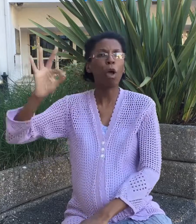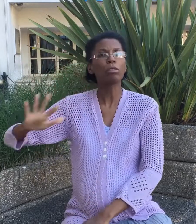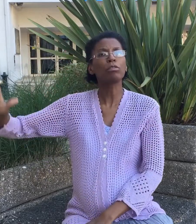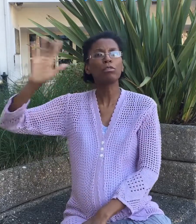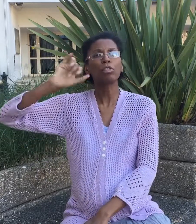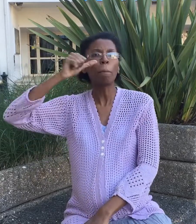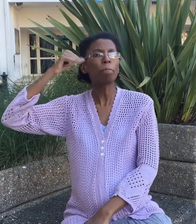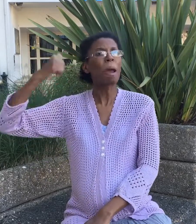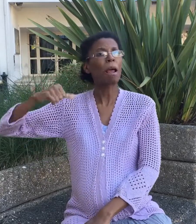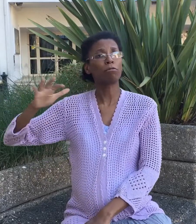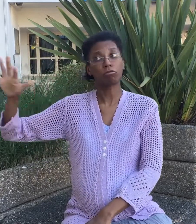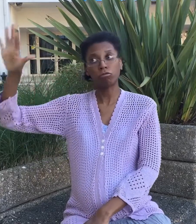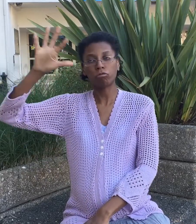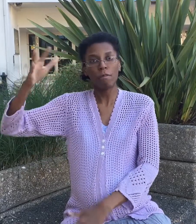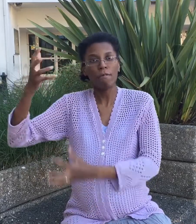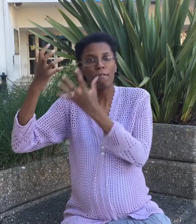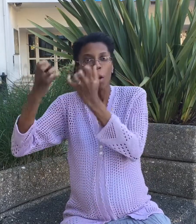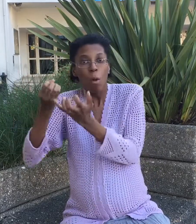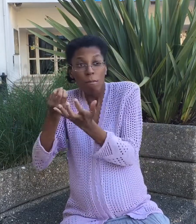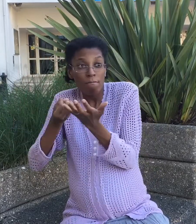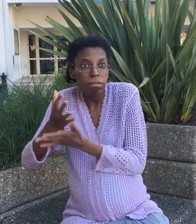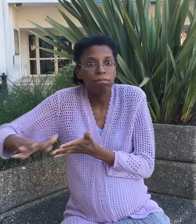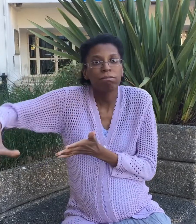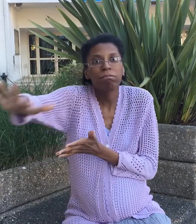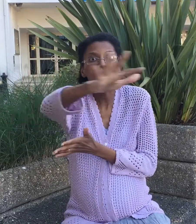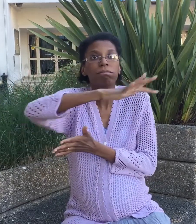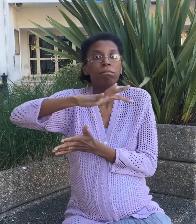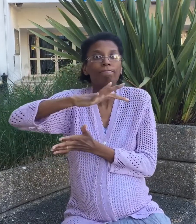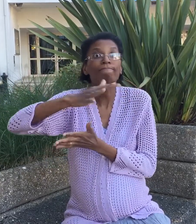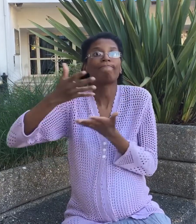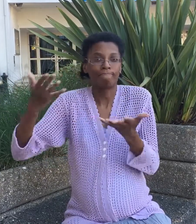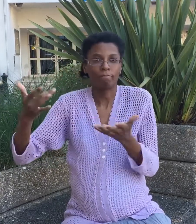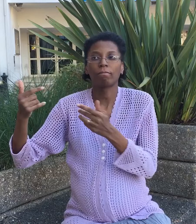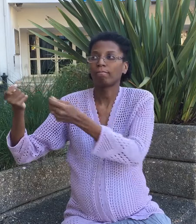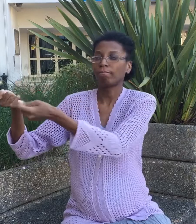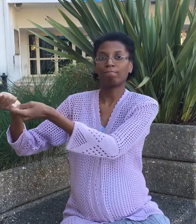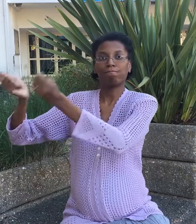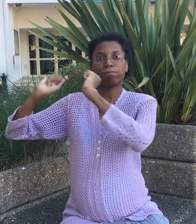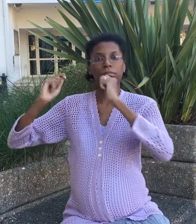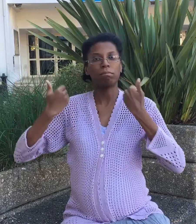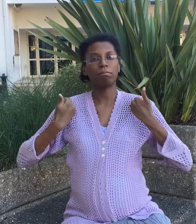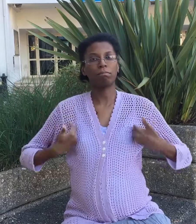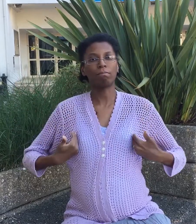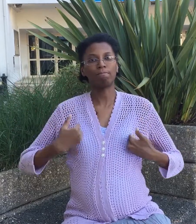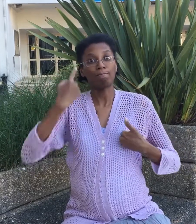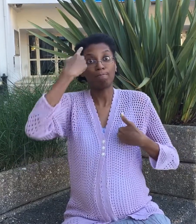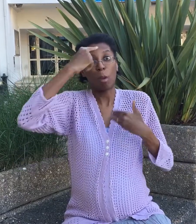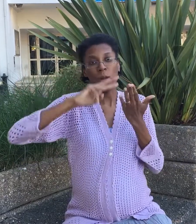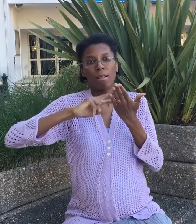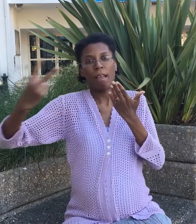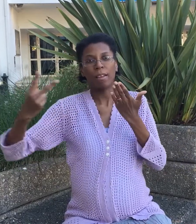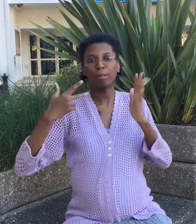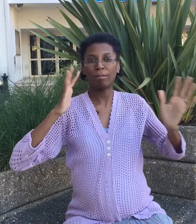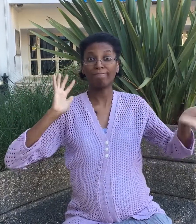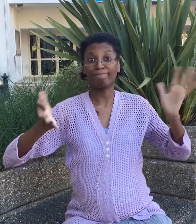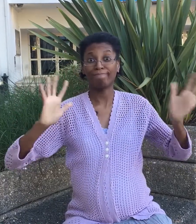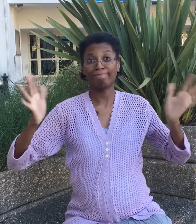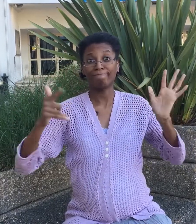J'ai été mandatée par l'Union franco-belge pour vous lire en langue des signes